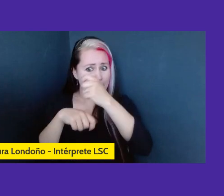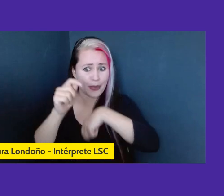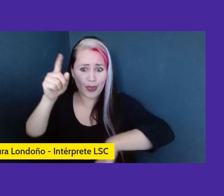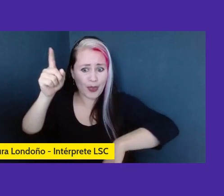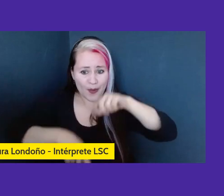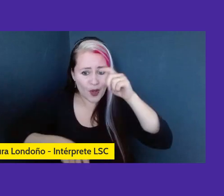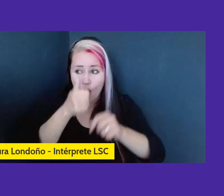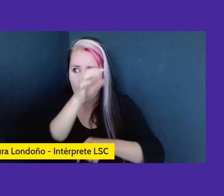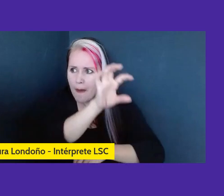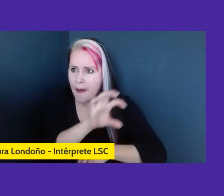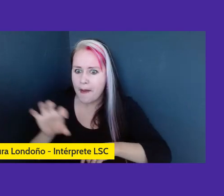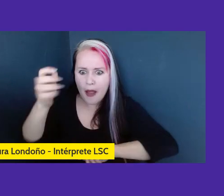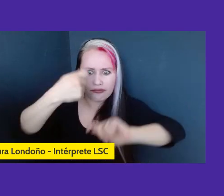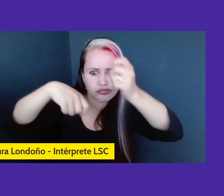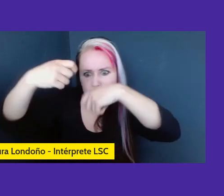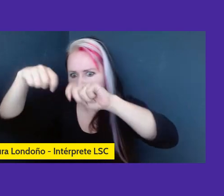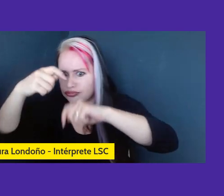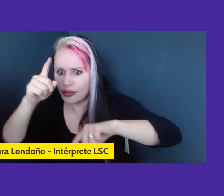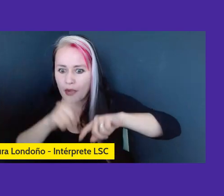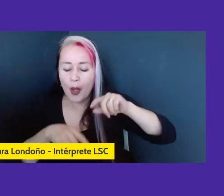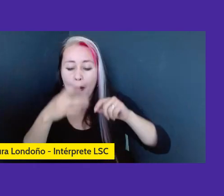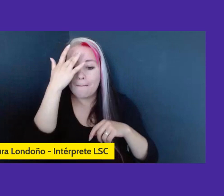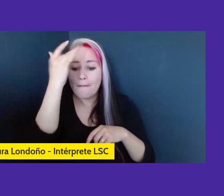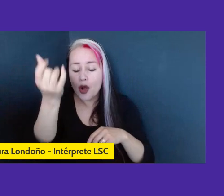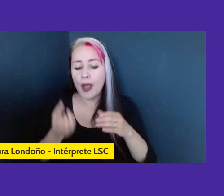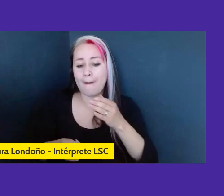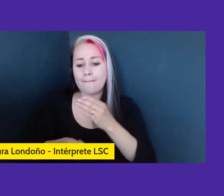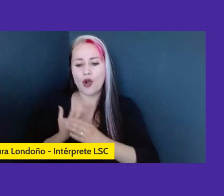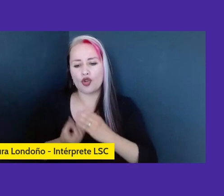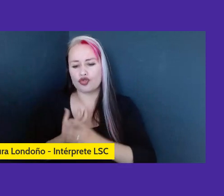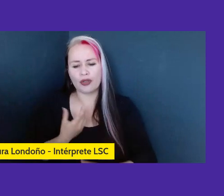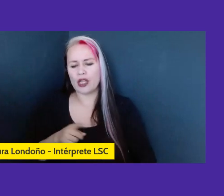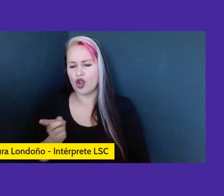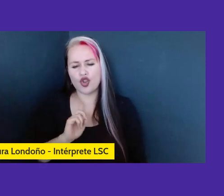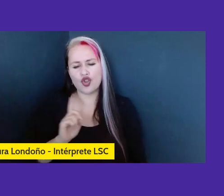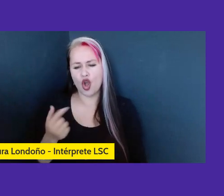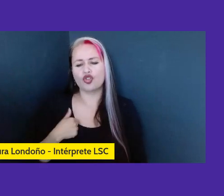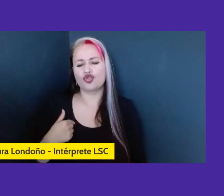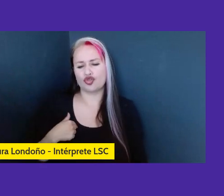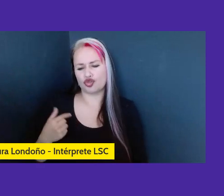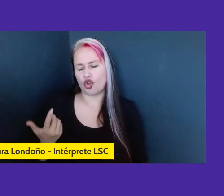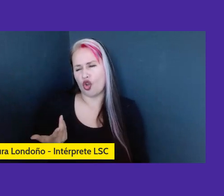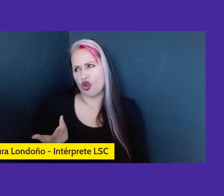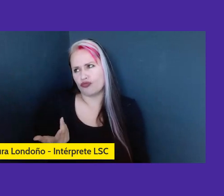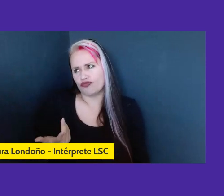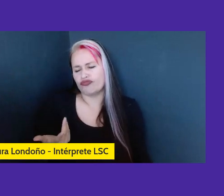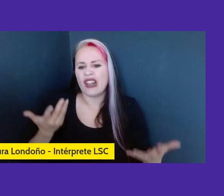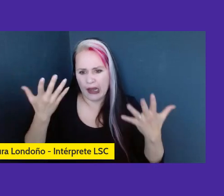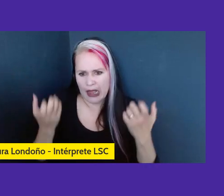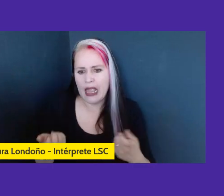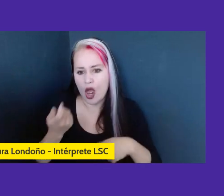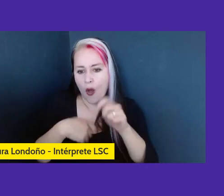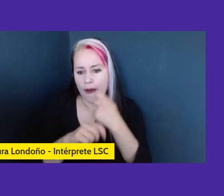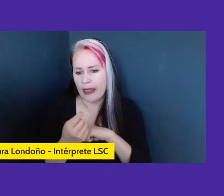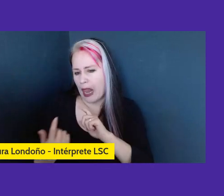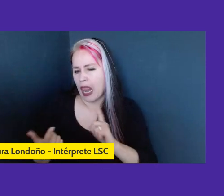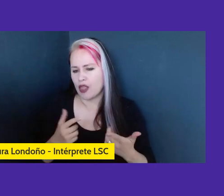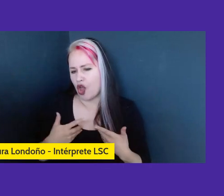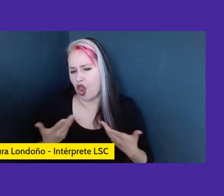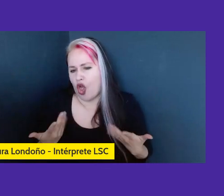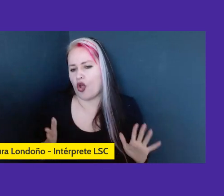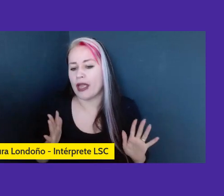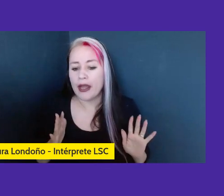porque los productores decidieron, no, yo ya la quiero vender y listo. Entonces queda muerta en tu país